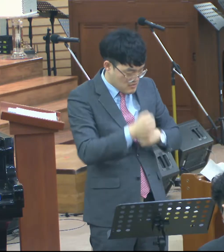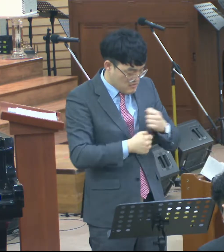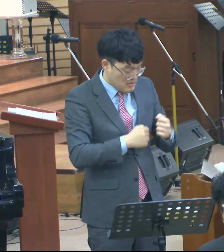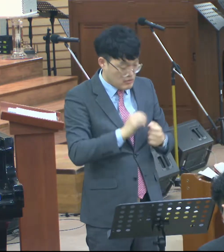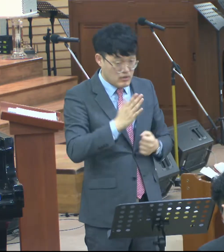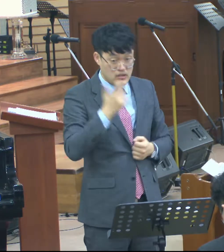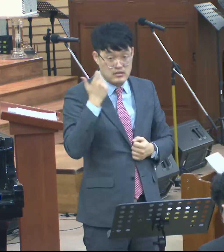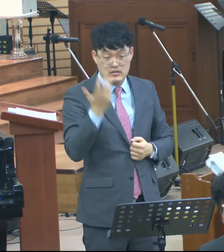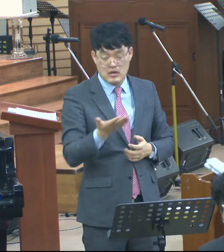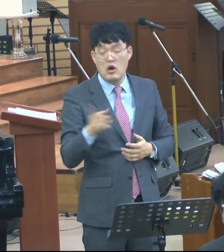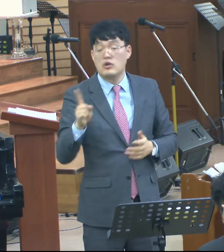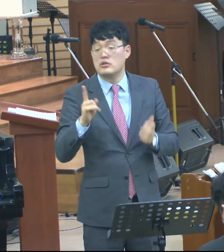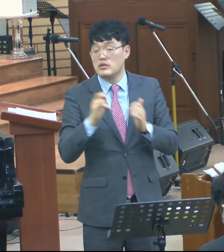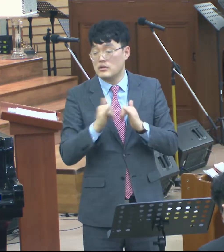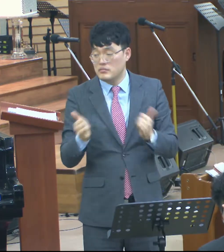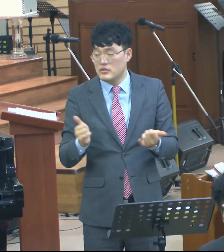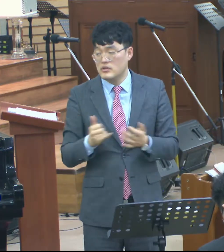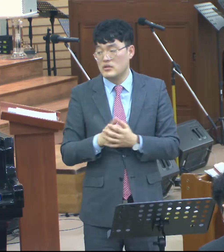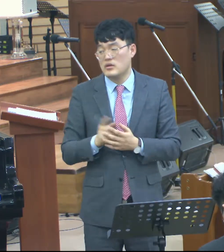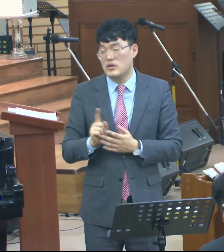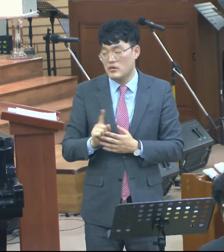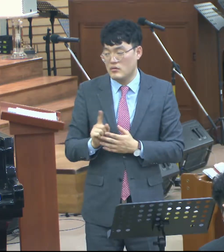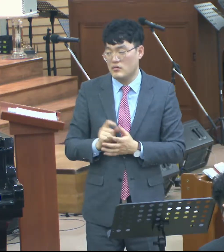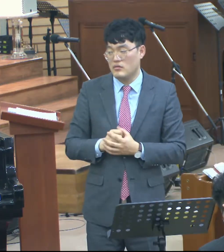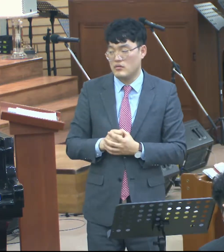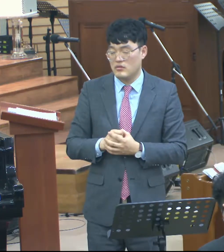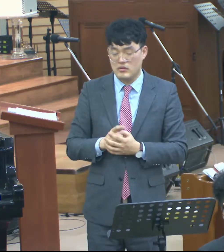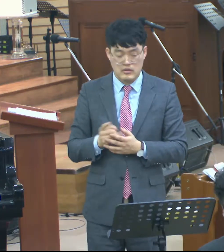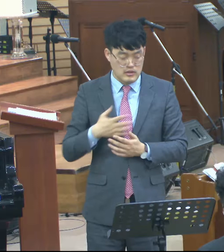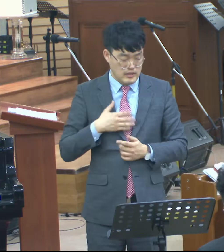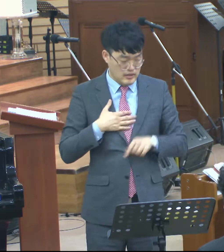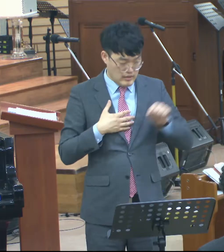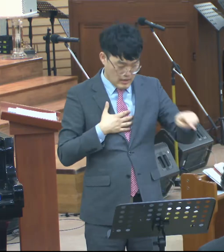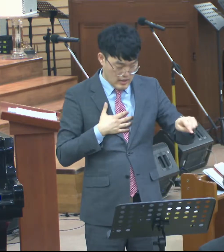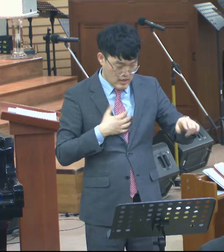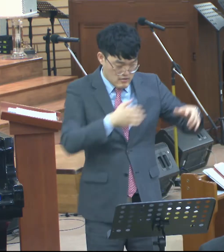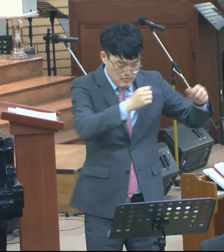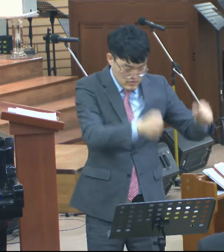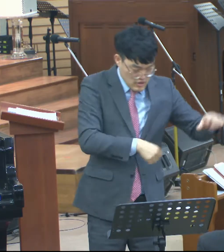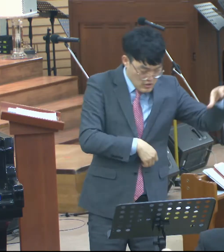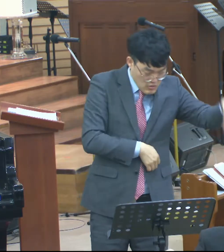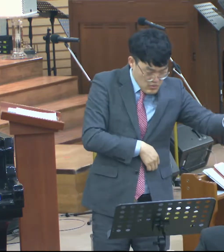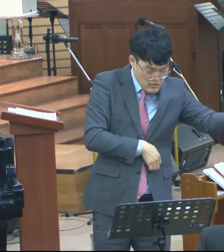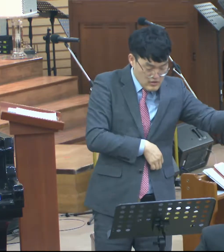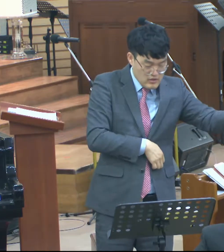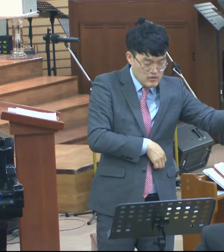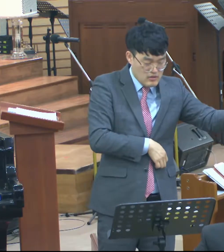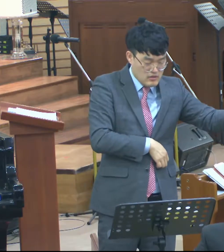주거 공간조차 미끼로 이용하여 돈을 버는 재미에 오염된 것일까?